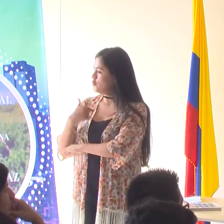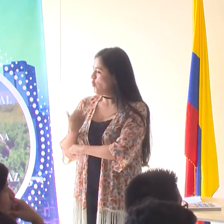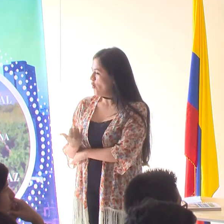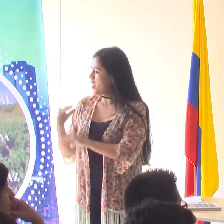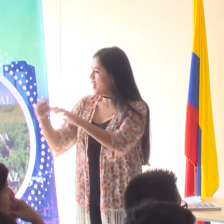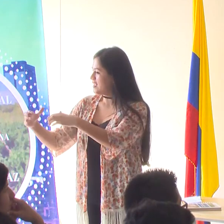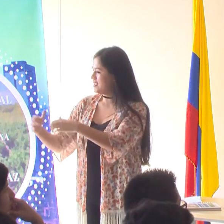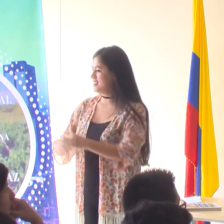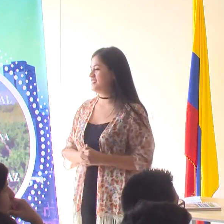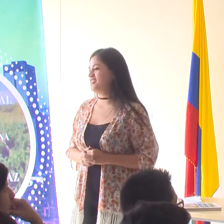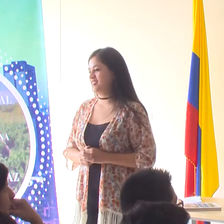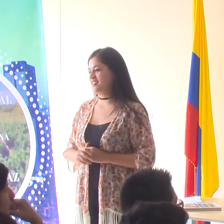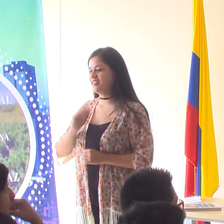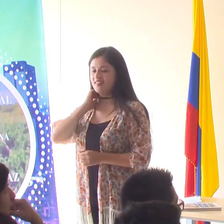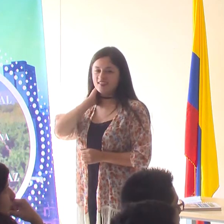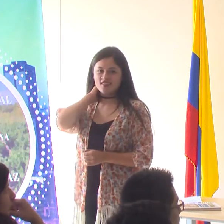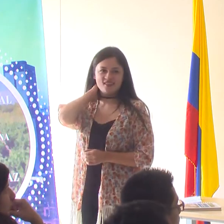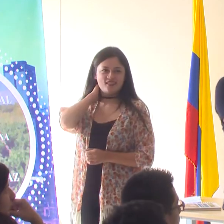siguiente